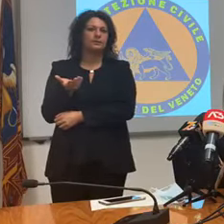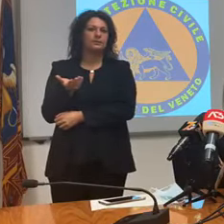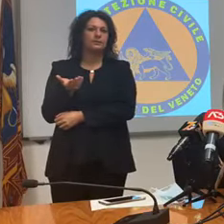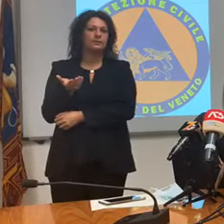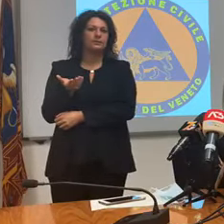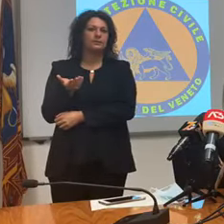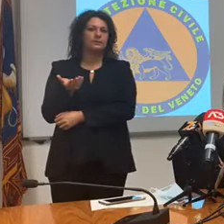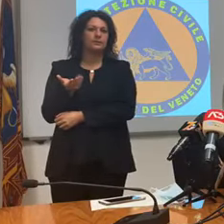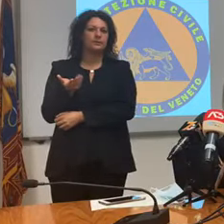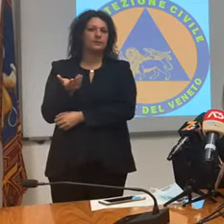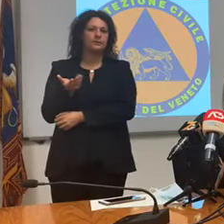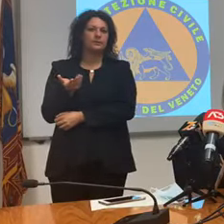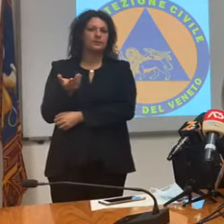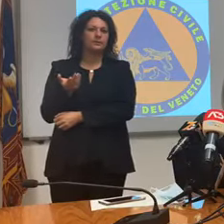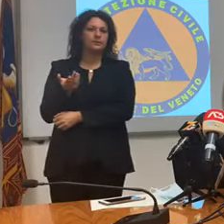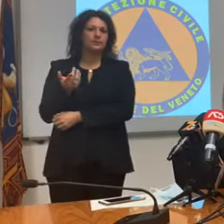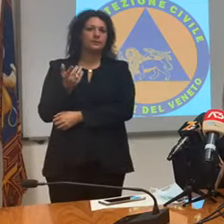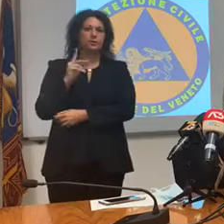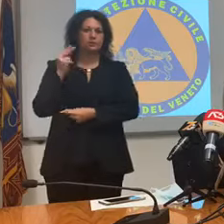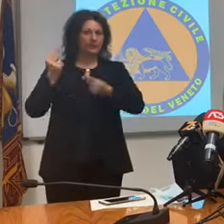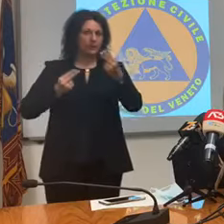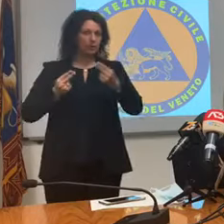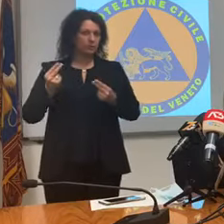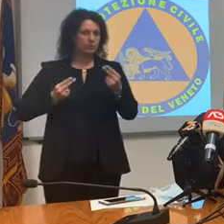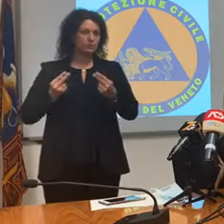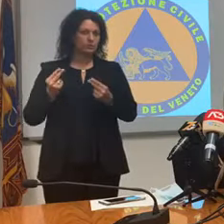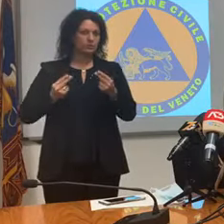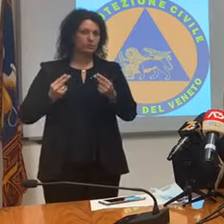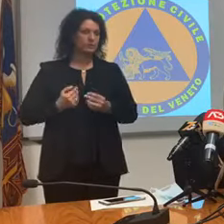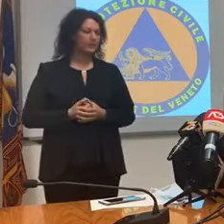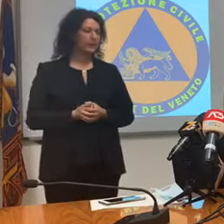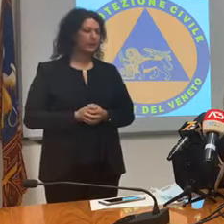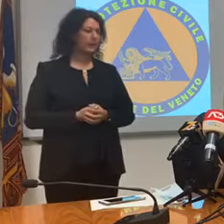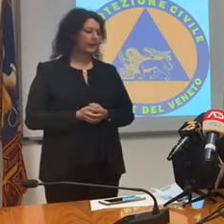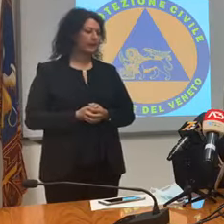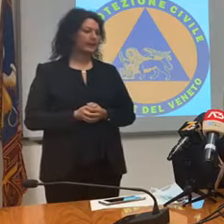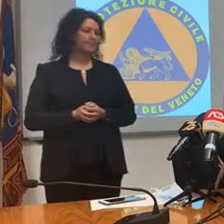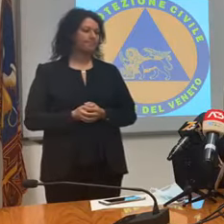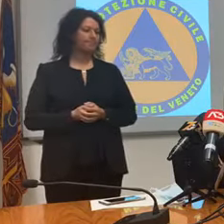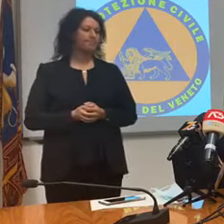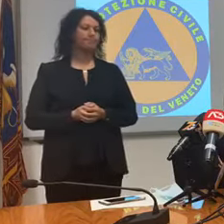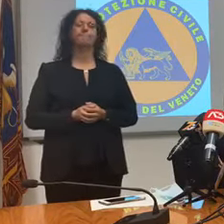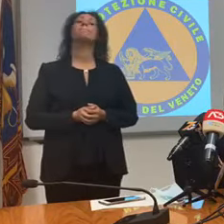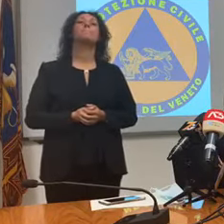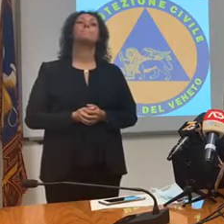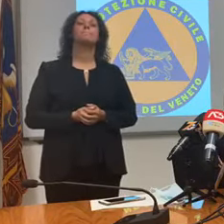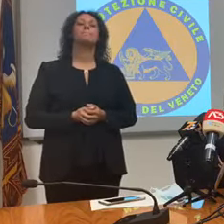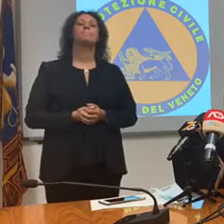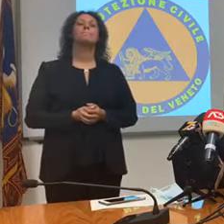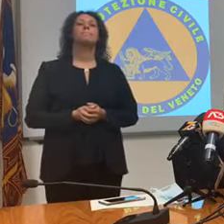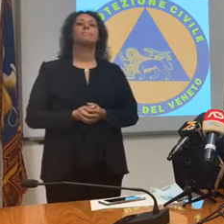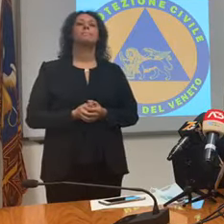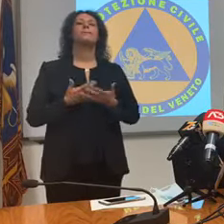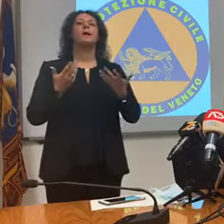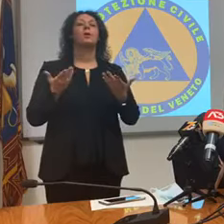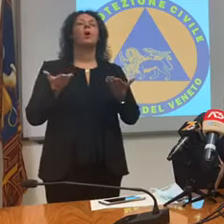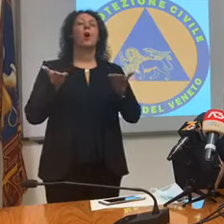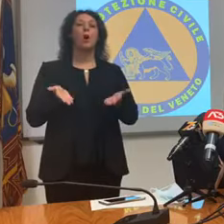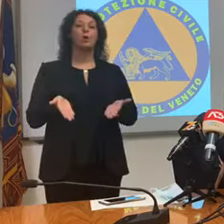non lo prendiamo in considerazione. Allora, su questa questione appunto c'è